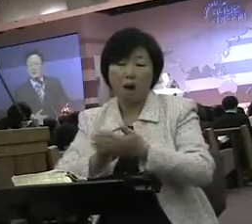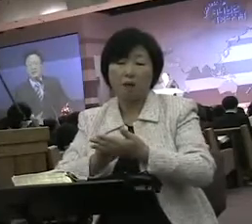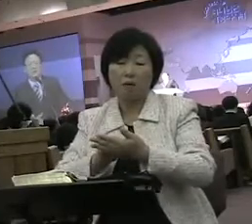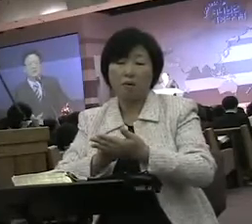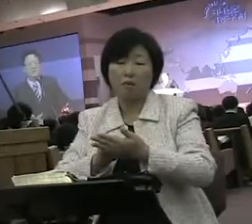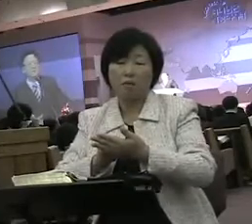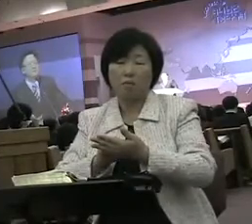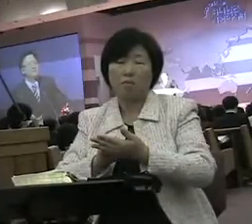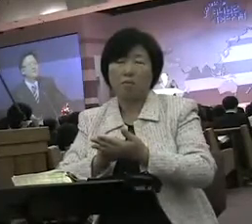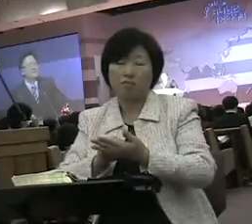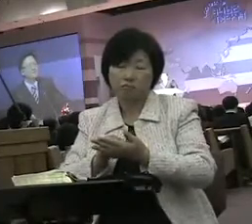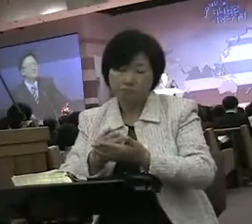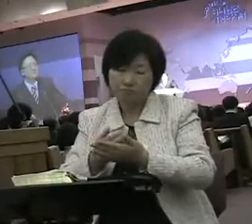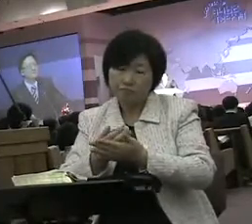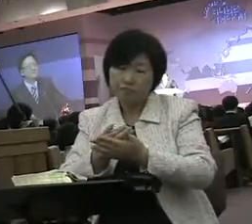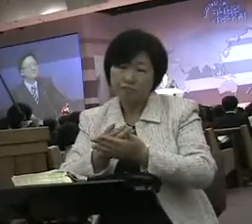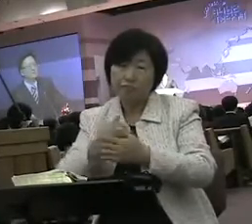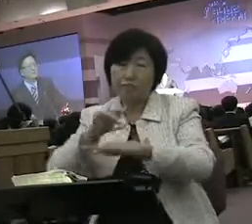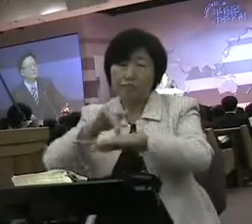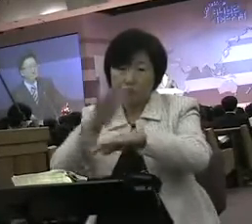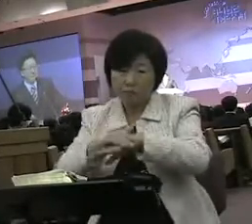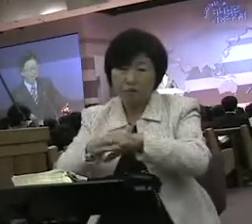자갈들을 쏟아내야 되고요.